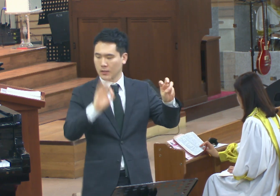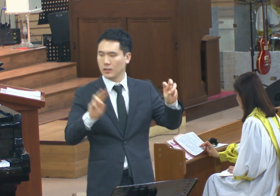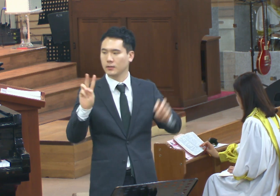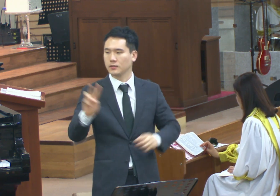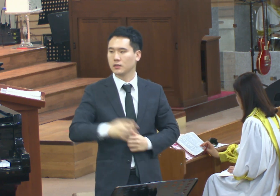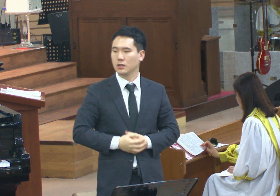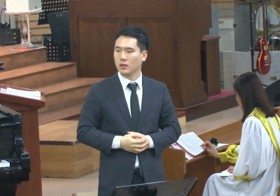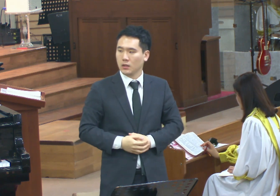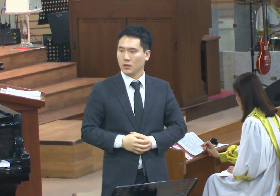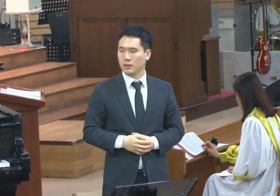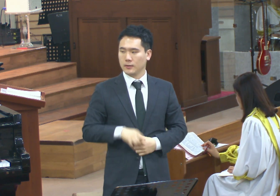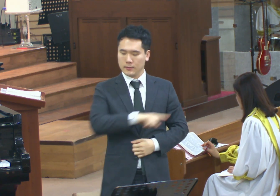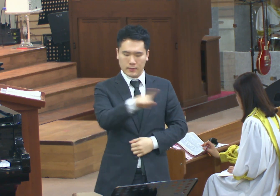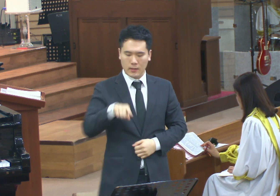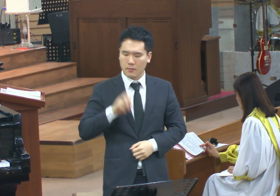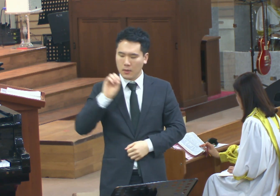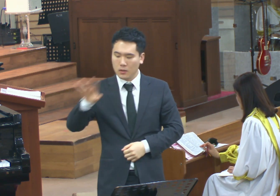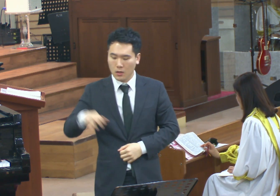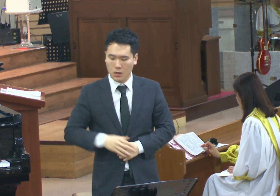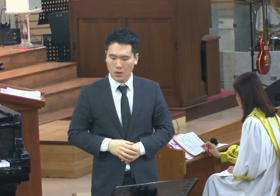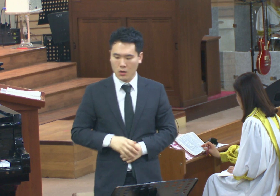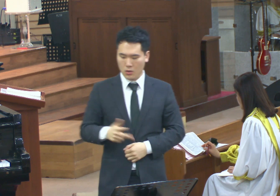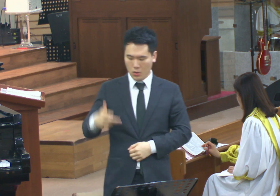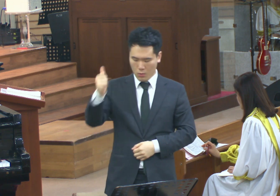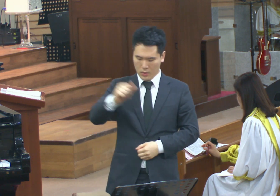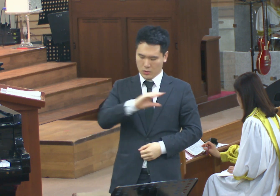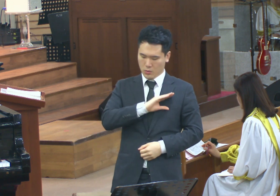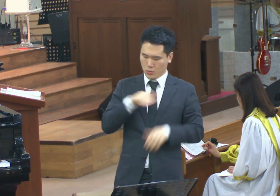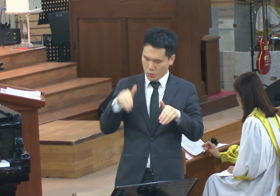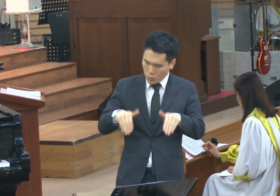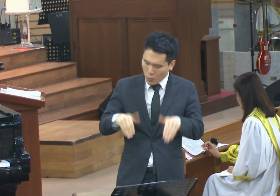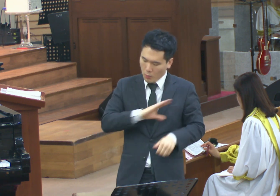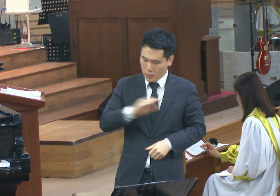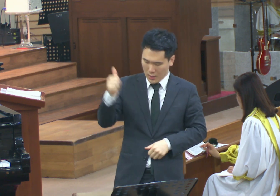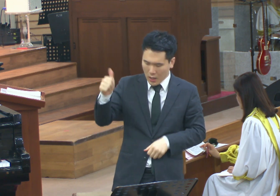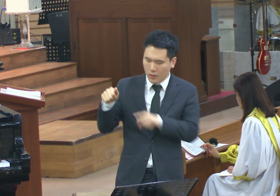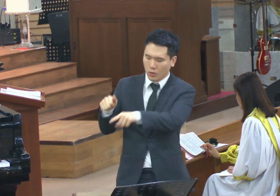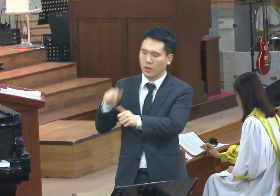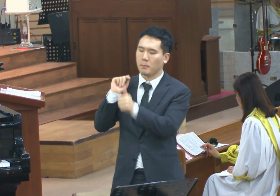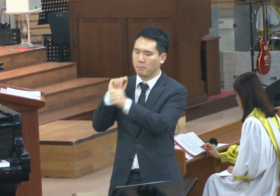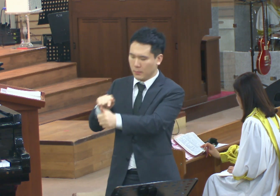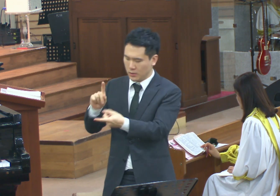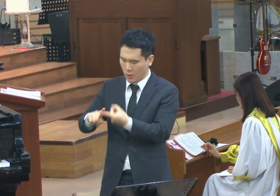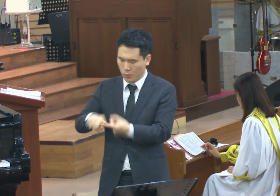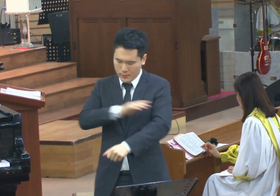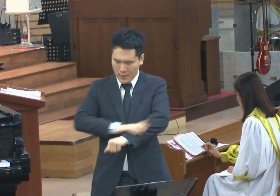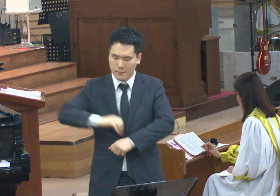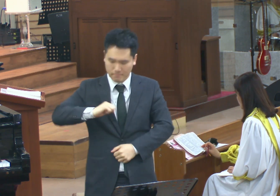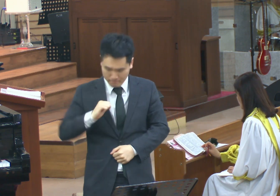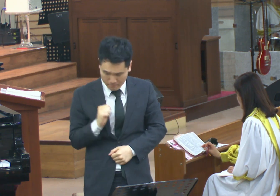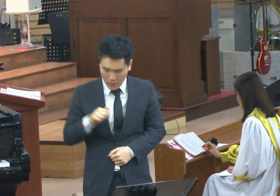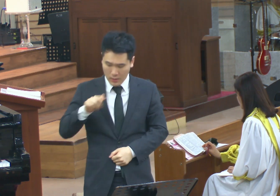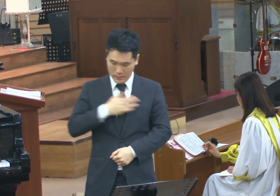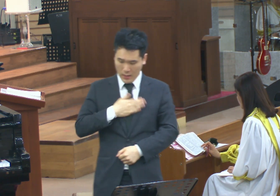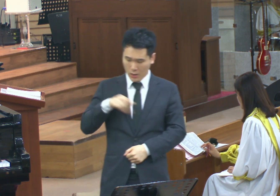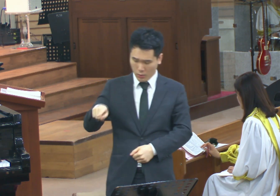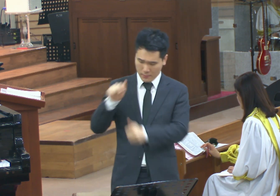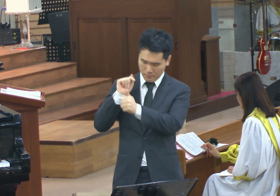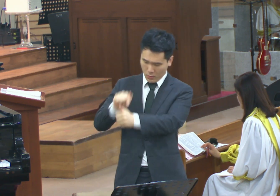그들에게 이르되 여호와의 종 모세가 너희에게 명령한 것을 너희가 다 지키며 또 내가 너희에게 명령한 모든 일에